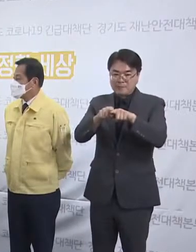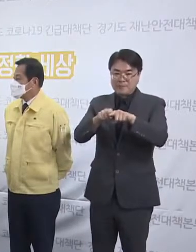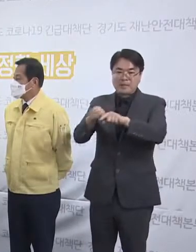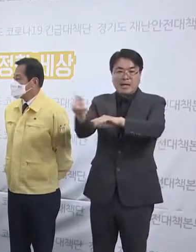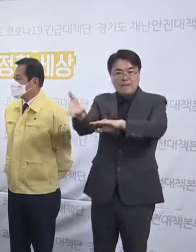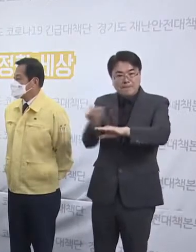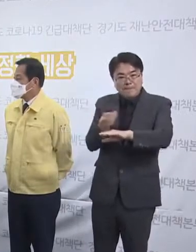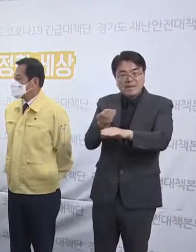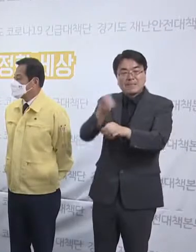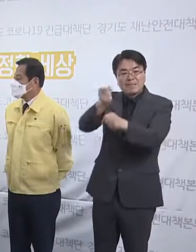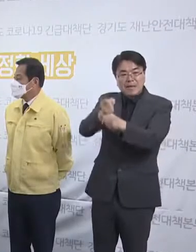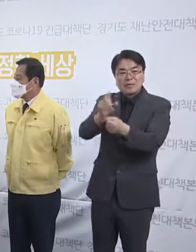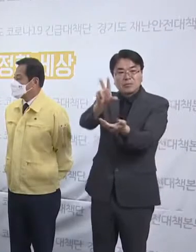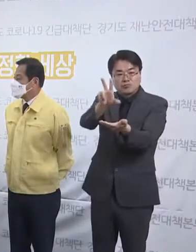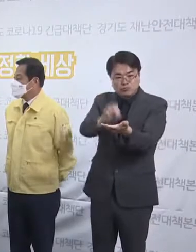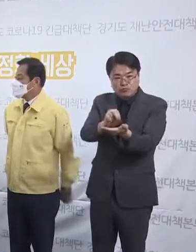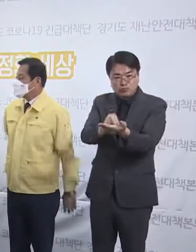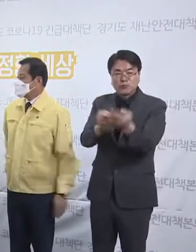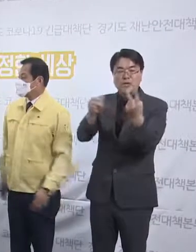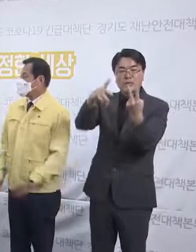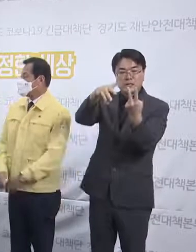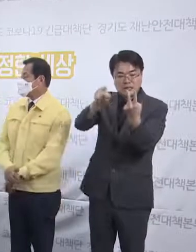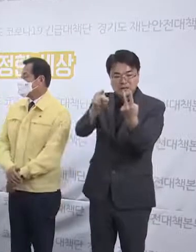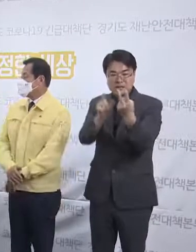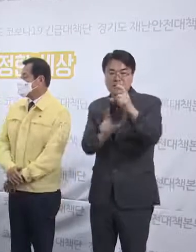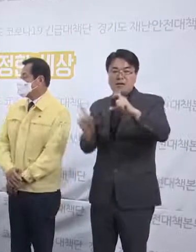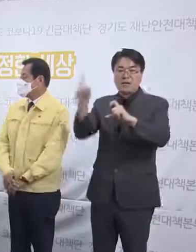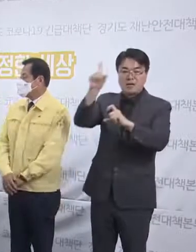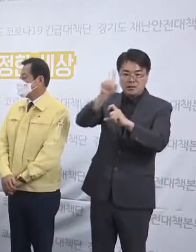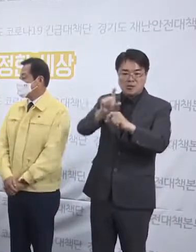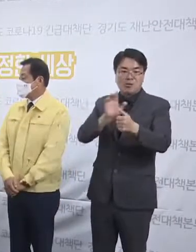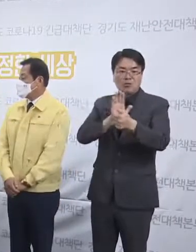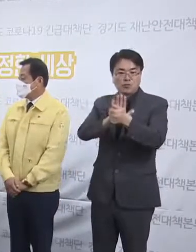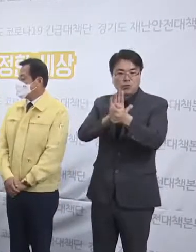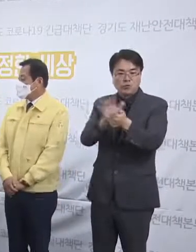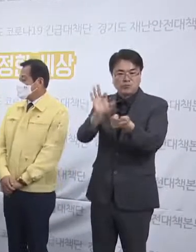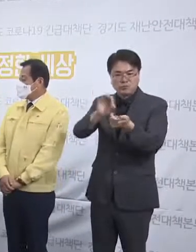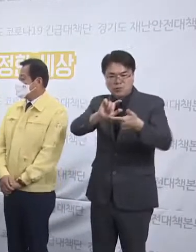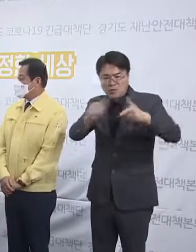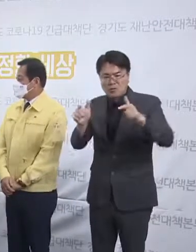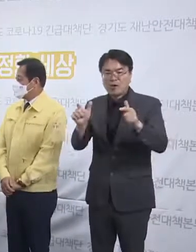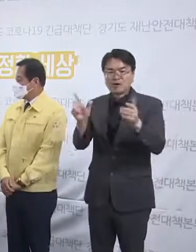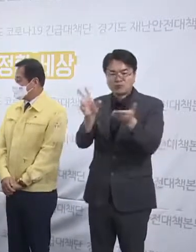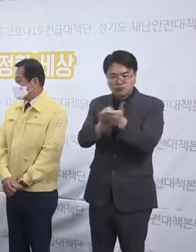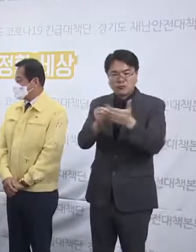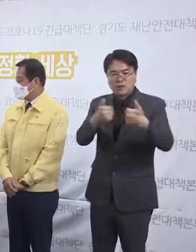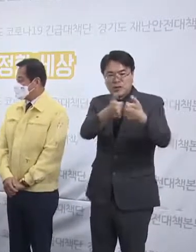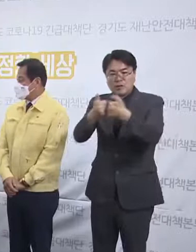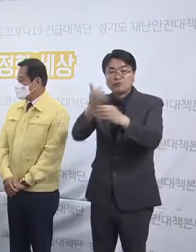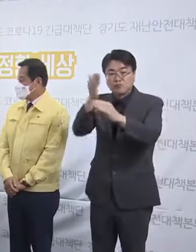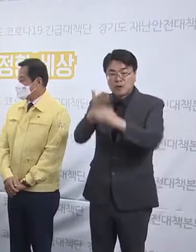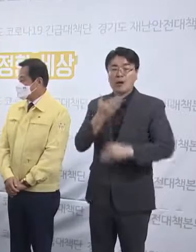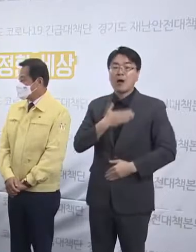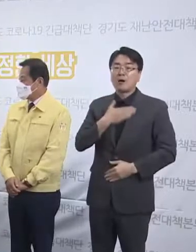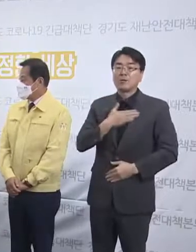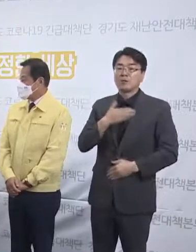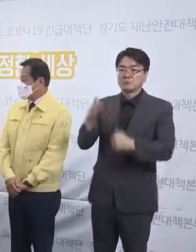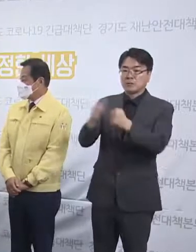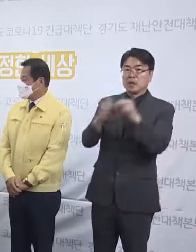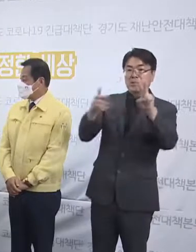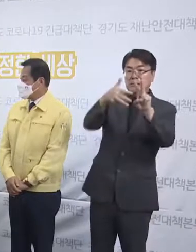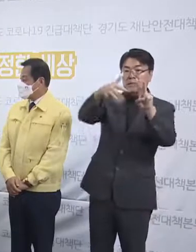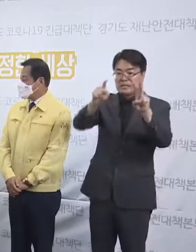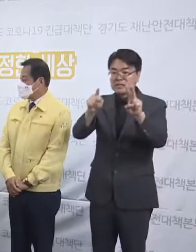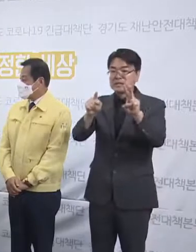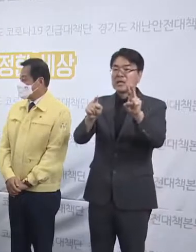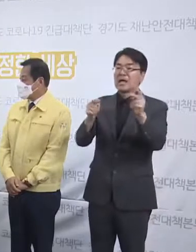경기도 재난기본소득 추진을 논의하신 것으로 알고 있습니다. 두 분께서는 경기도가 2차 기본소득을 지원할 필요가